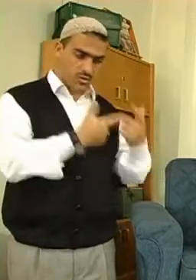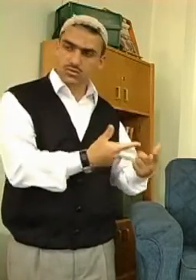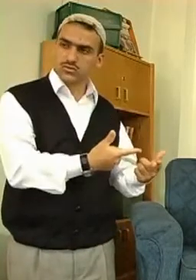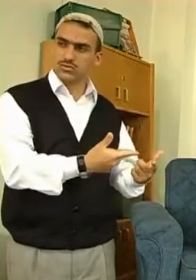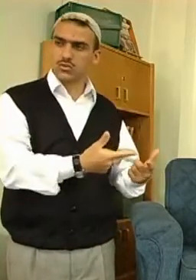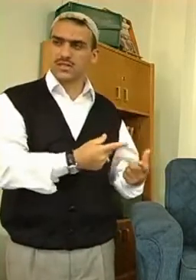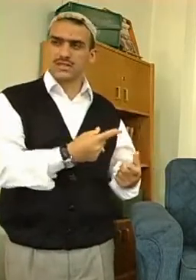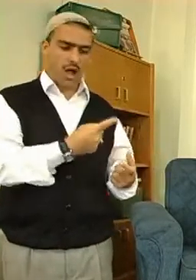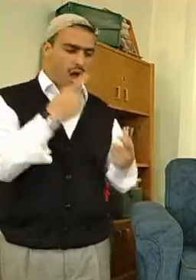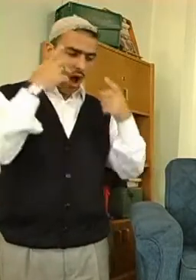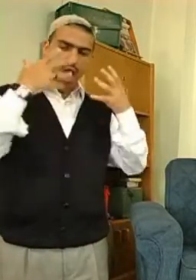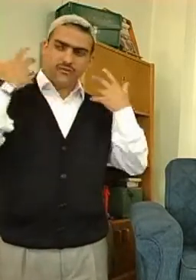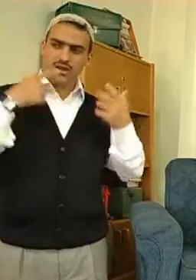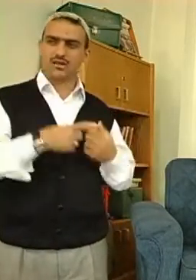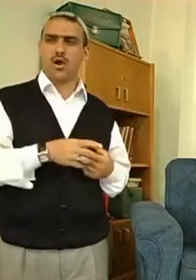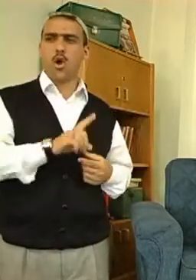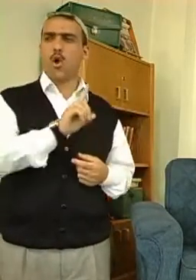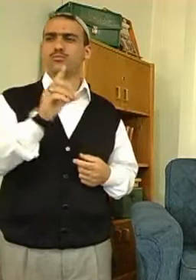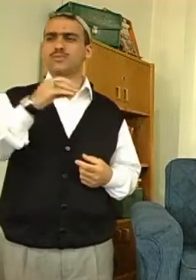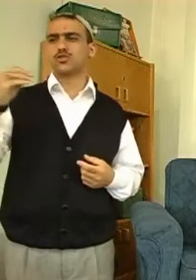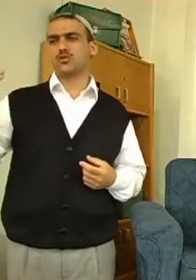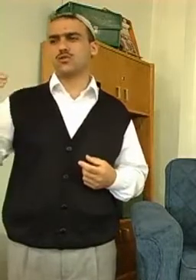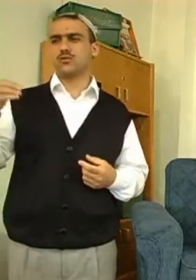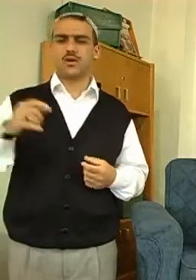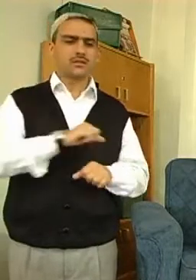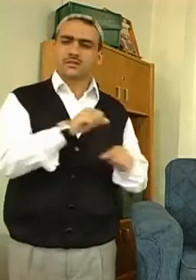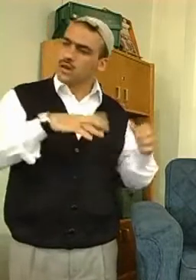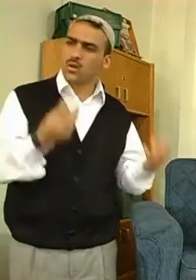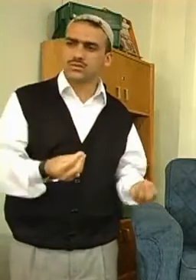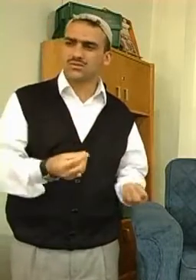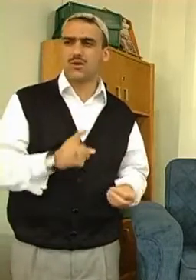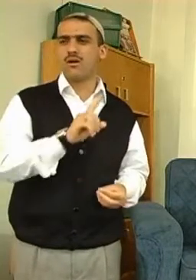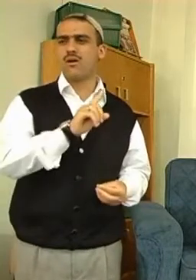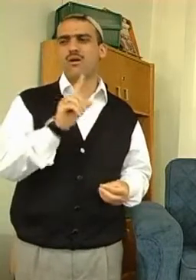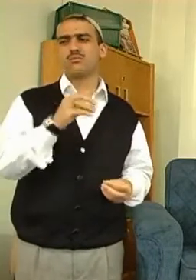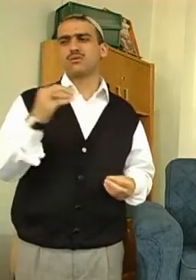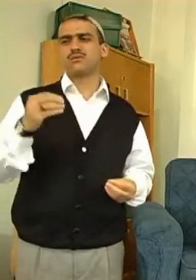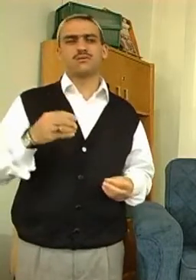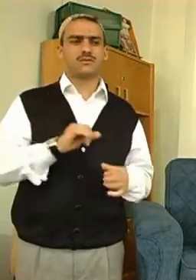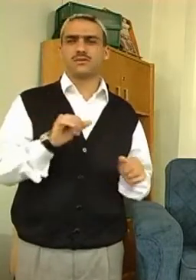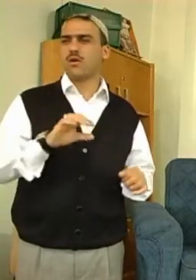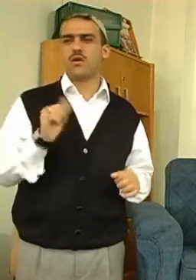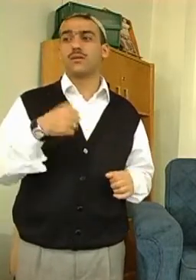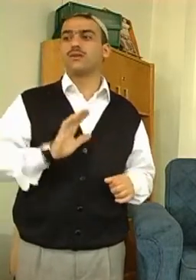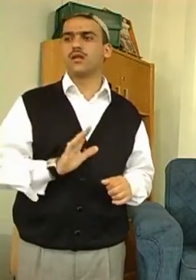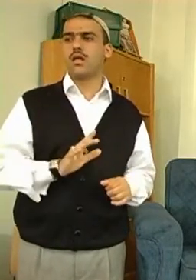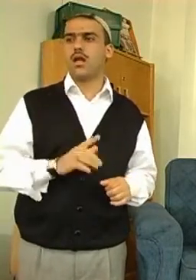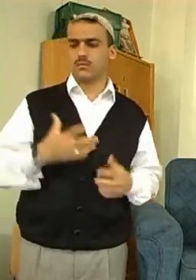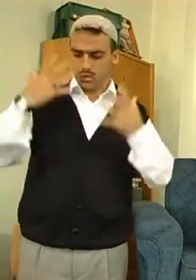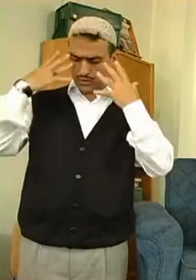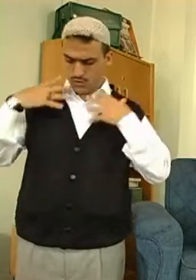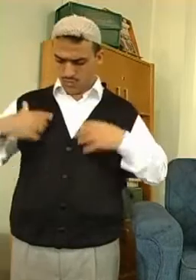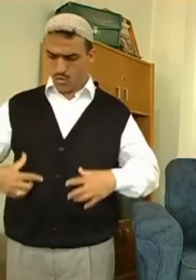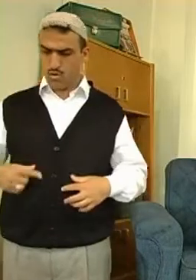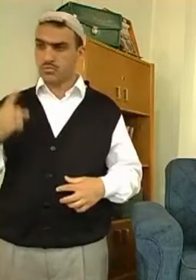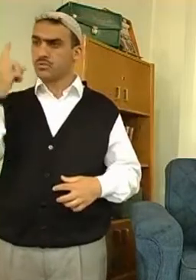Hoca zararlı şeyler doldurdu mu çok aşağı düşüyor. İlahir. Örnekler binlerce. O zaman insan çok esfel